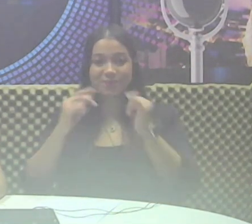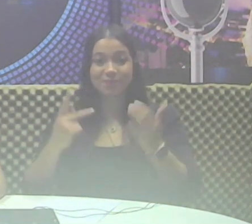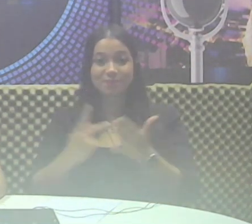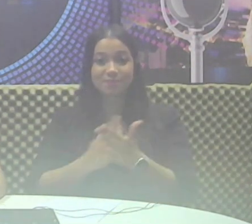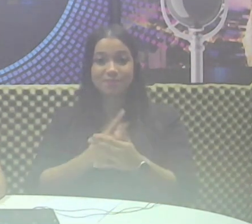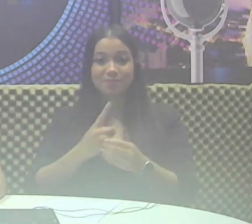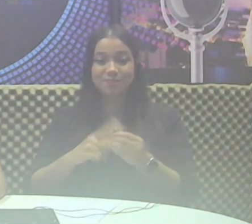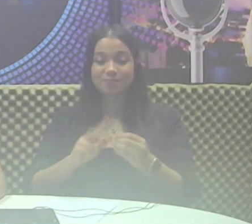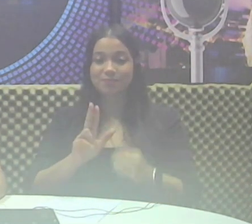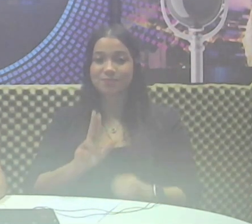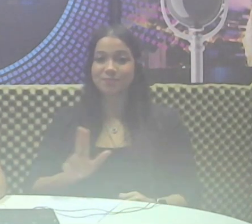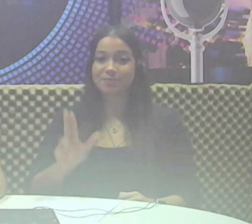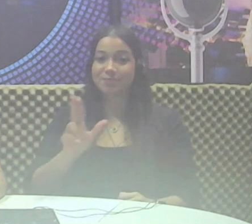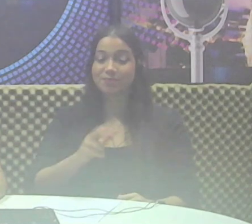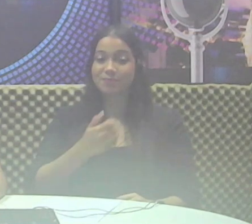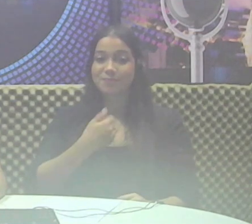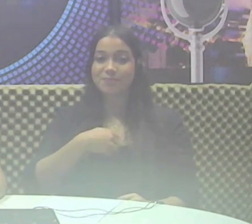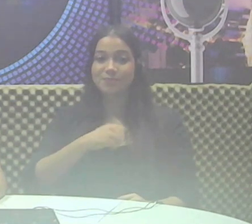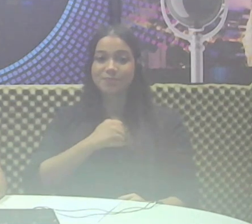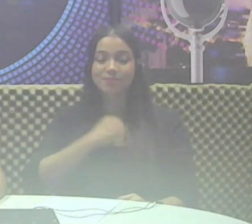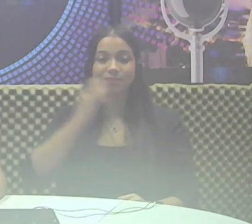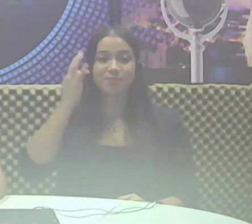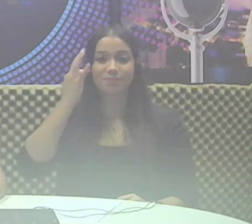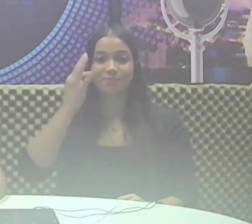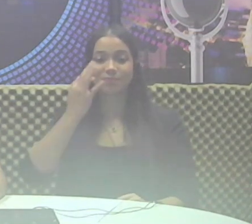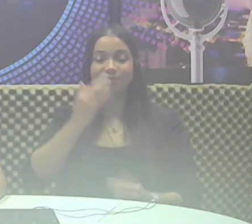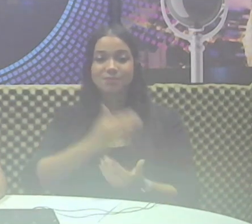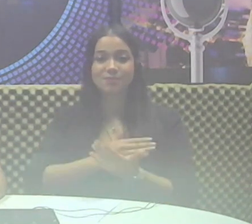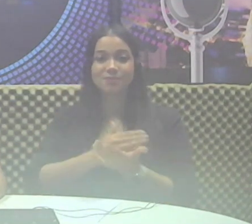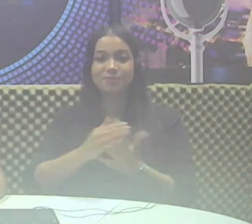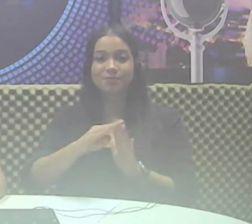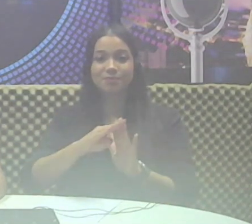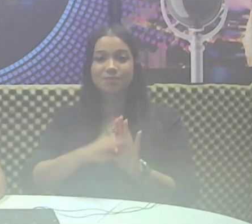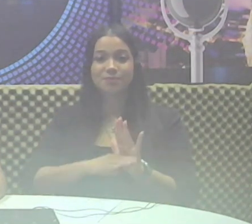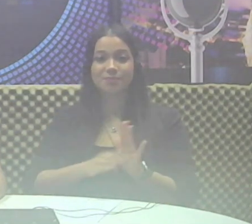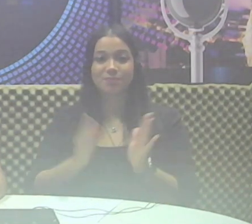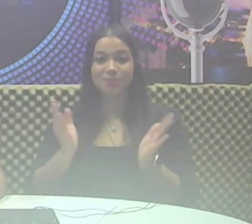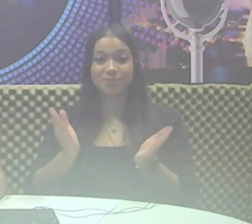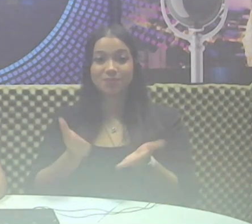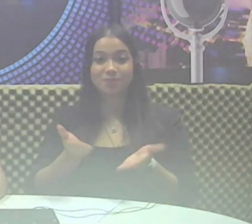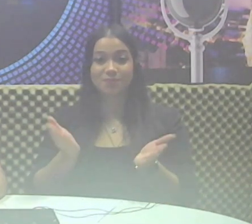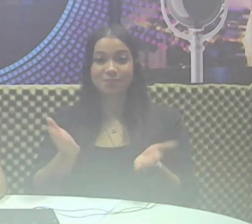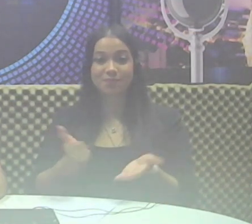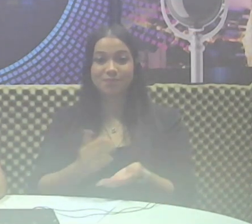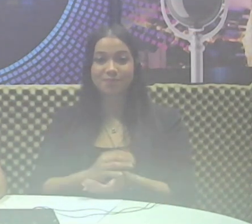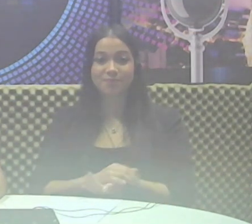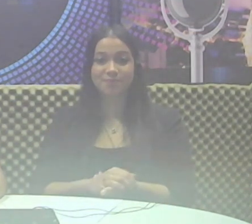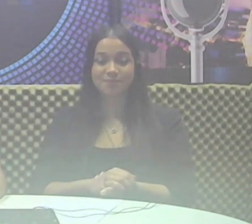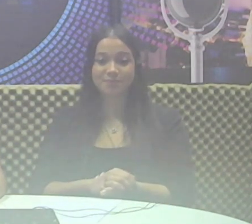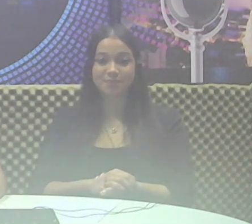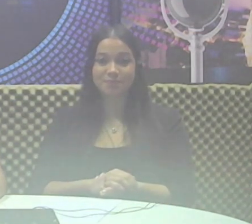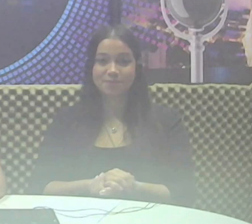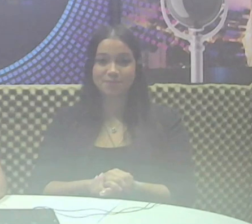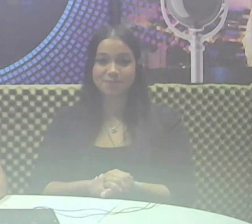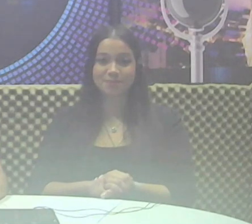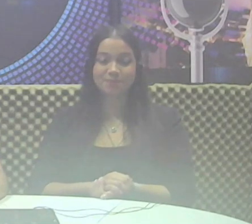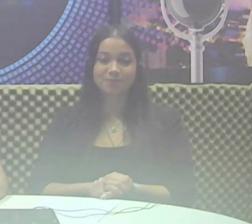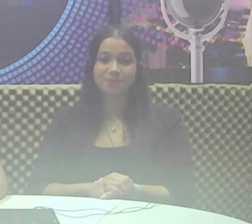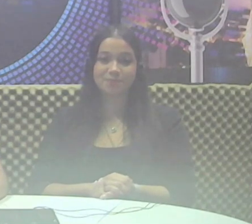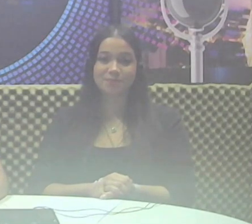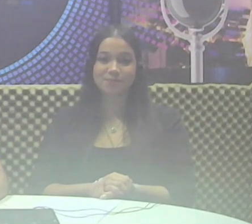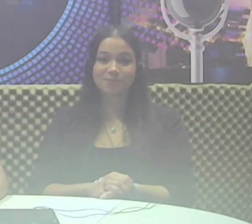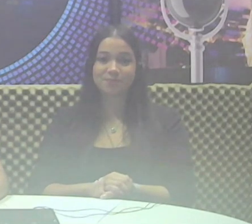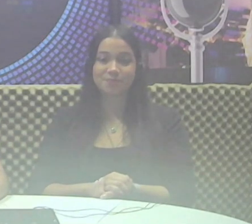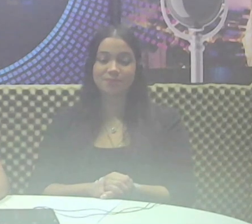o que de fato acontece em Uberlândia. Eu sou o Fernando Cássio e começamos com os destaques da edição de hoje.